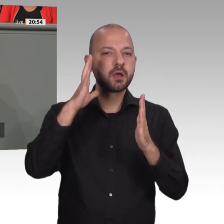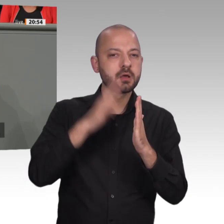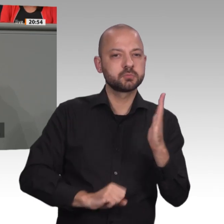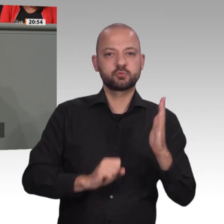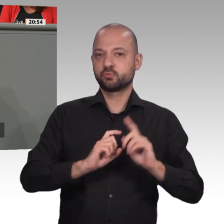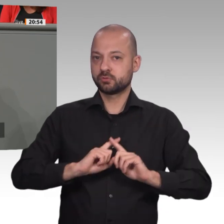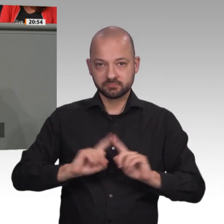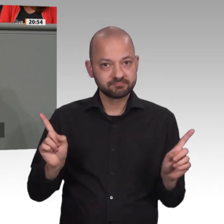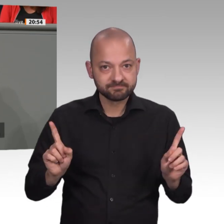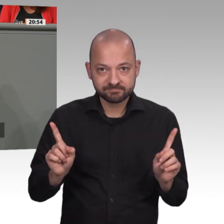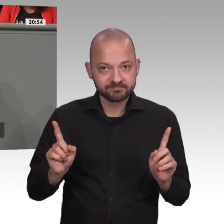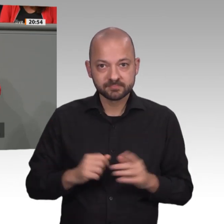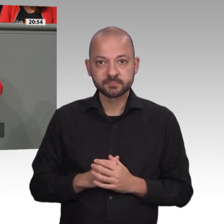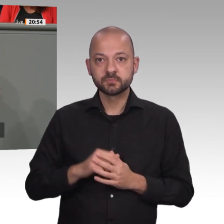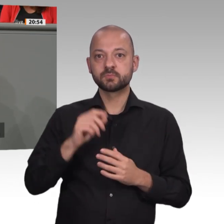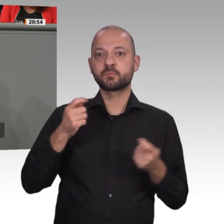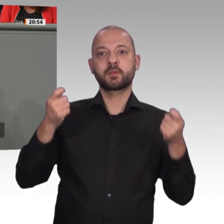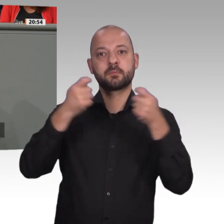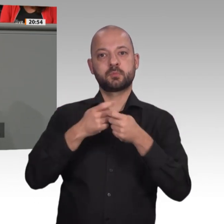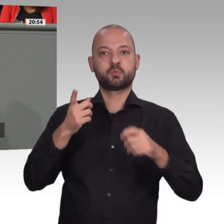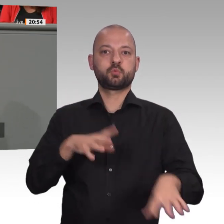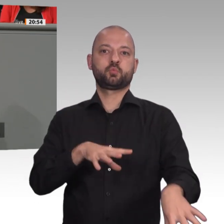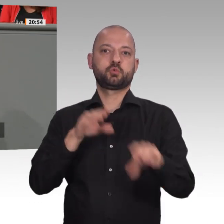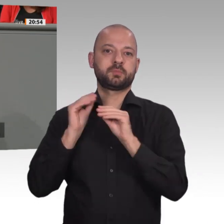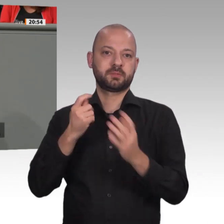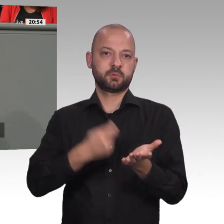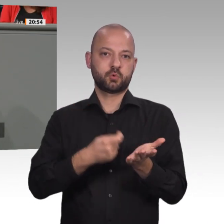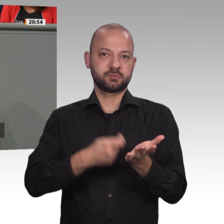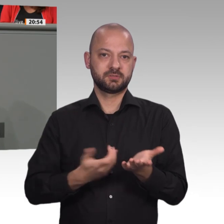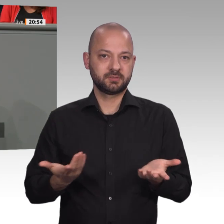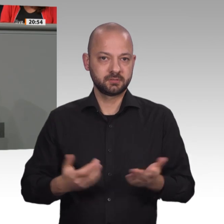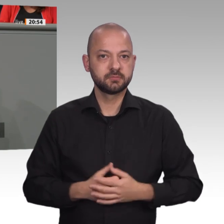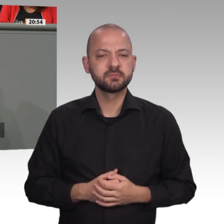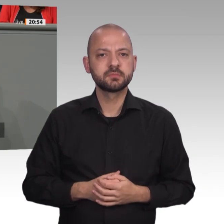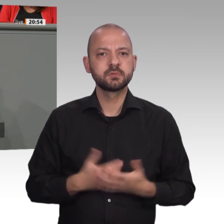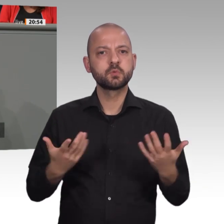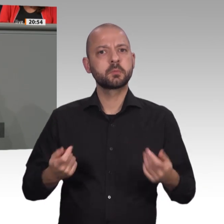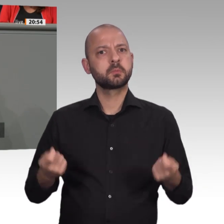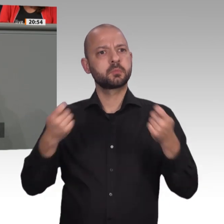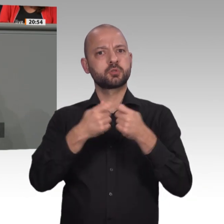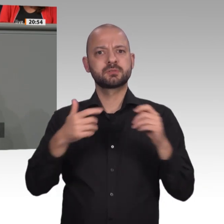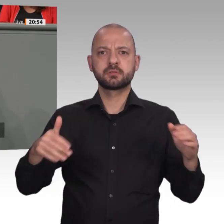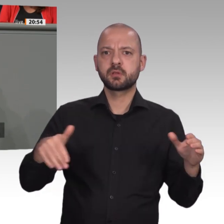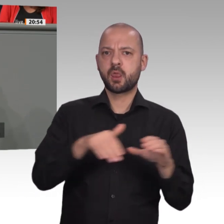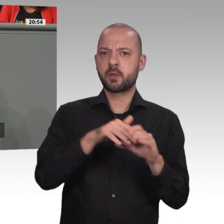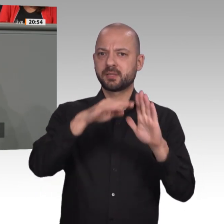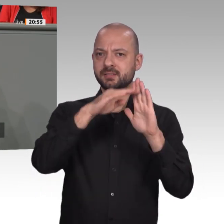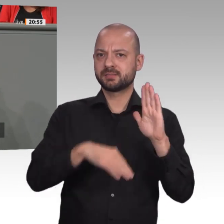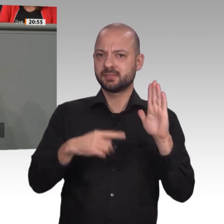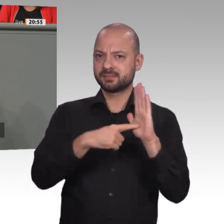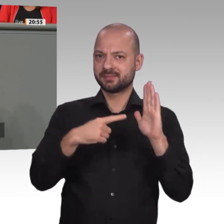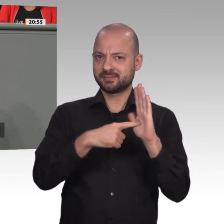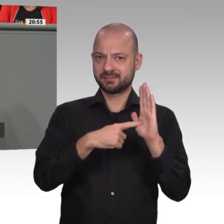wir die Selbstbestimmung von Menschen mit Behinderung erheblich. Wir holen die Menschen mit Behinderung in die Mitte unserer Gesellschaft, denn da gehören sie auch hin.